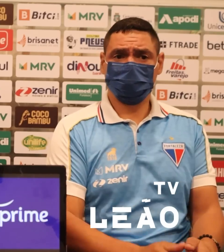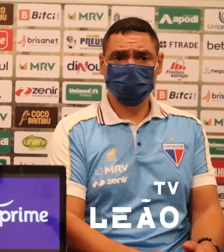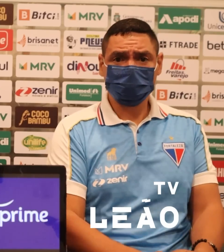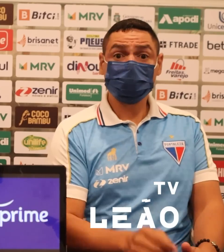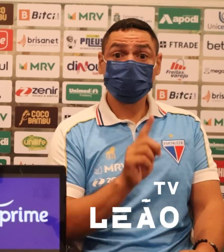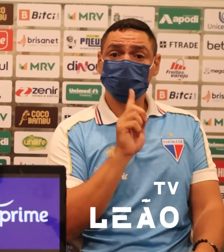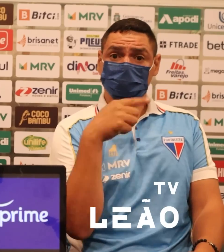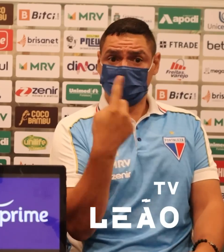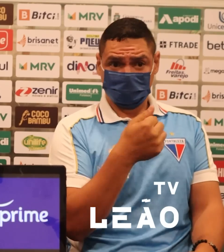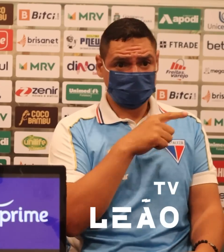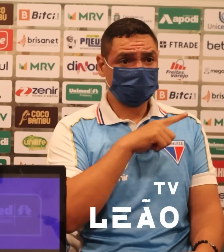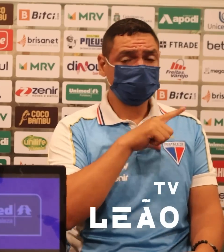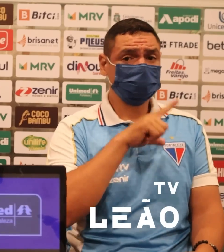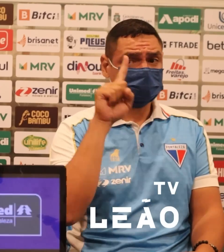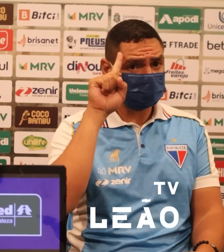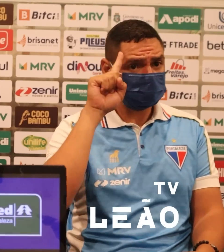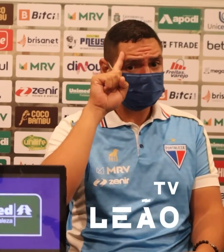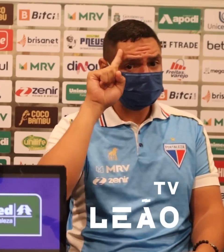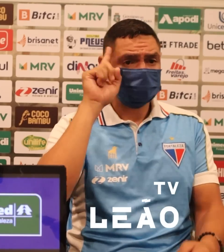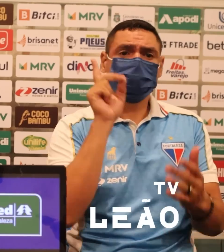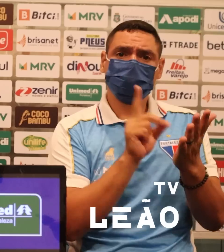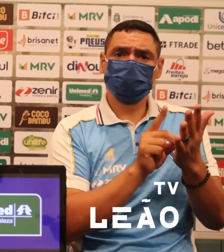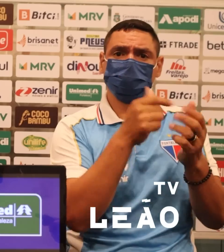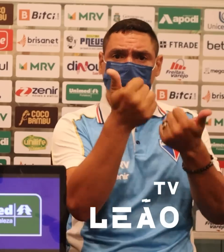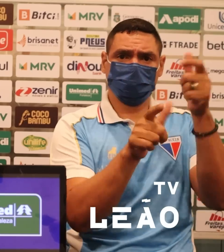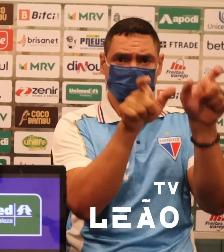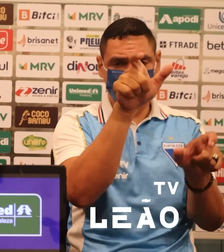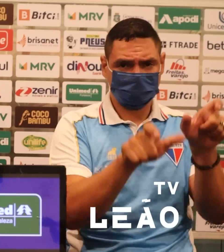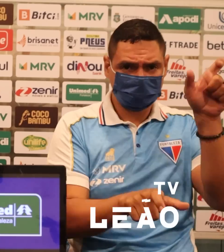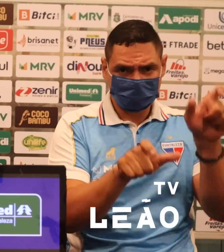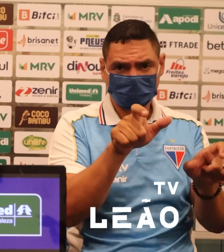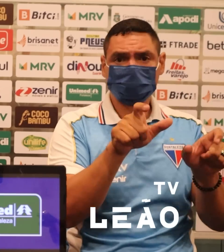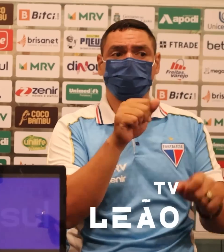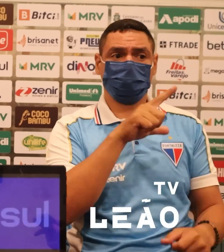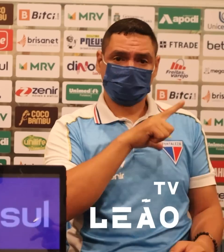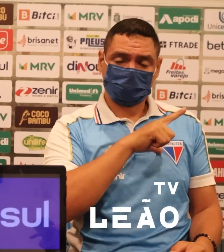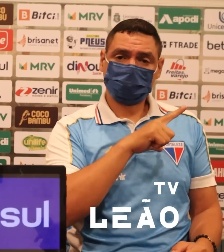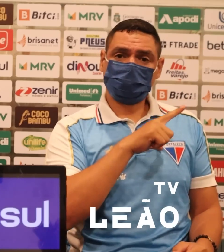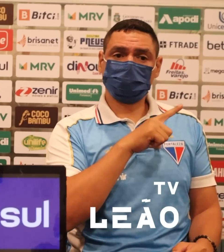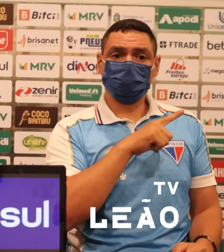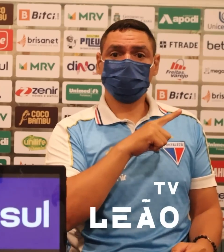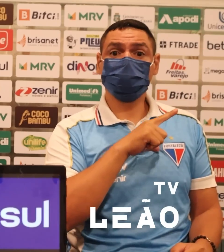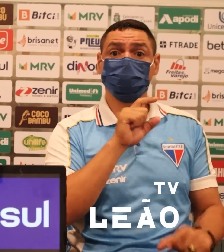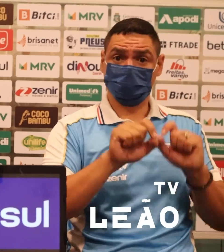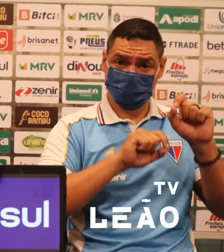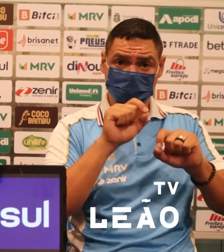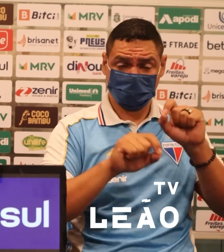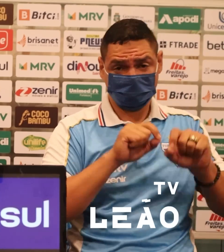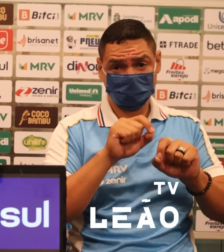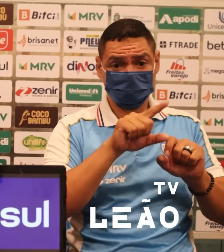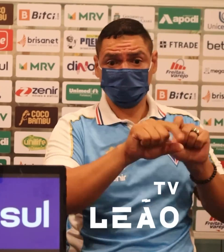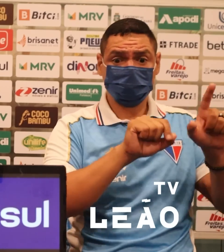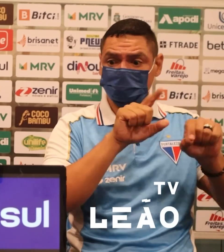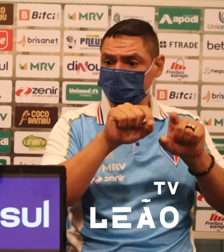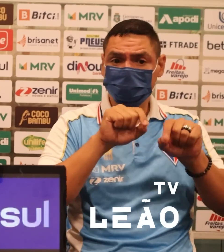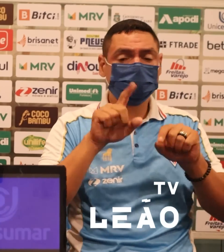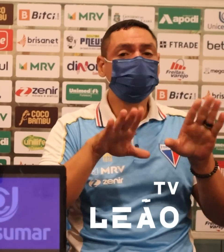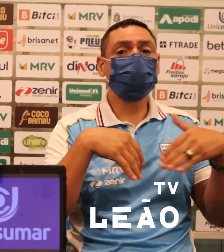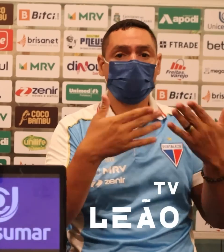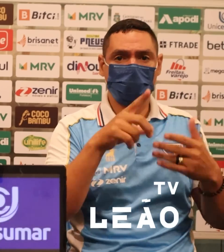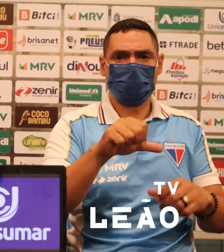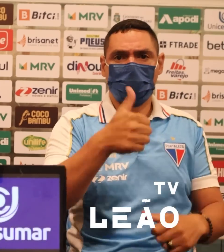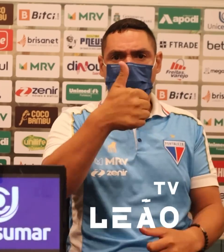Nos estamos todo día con jugadores y tenemos que elegir o lo